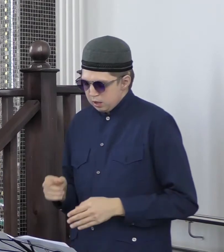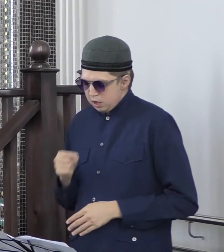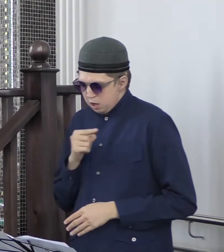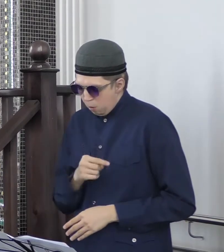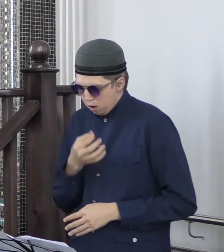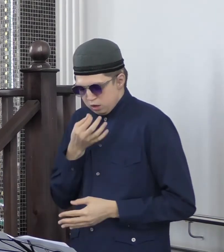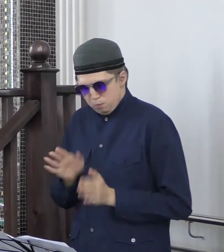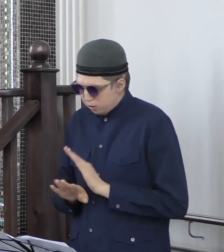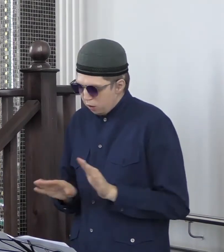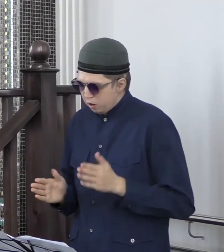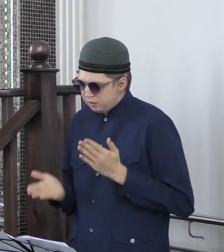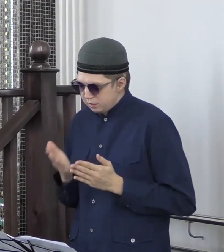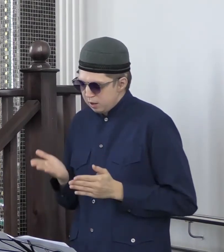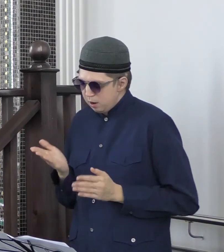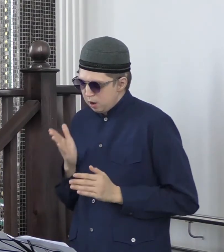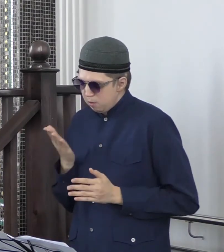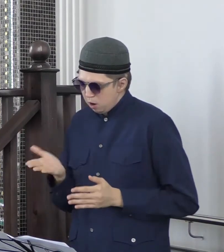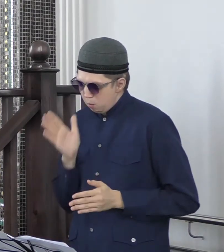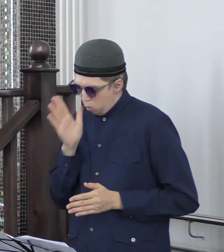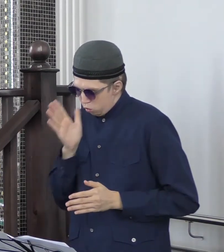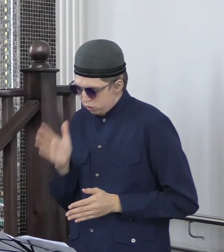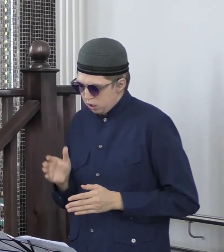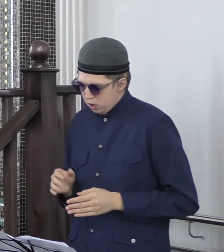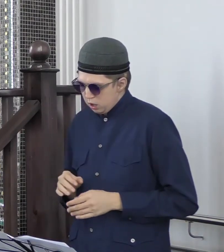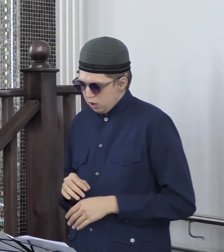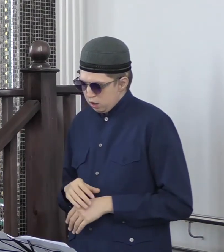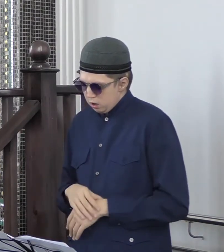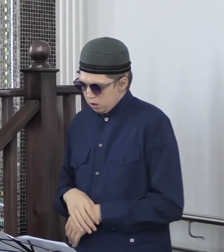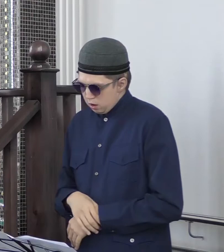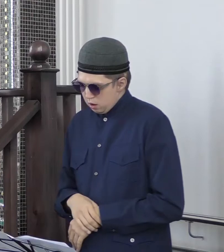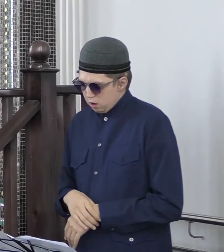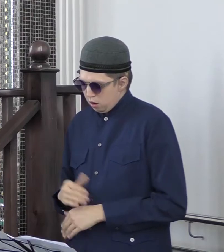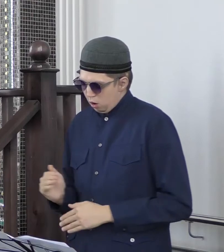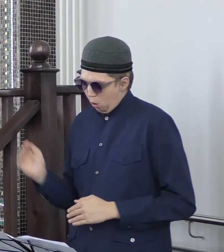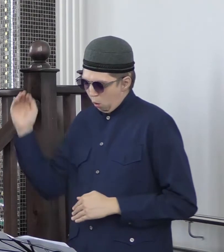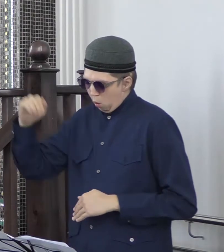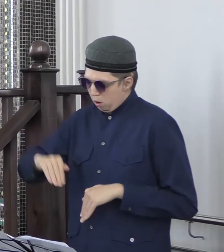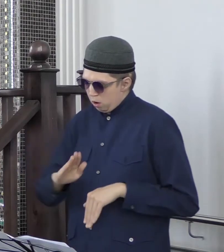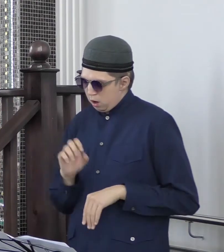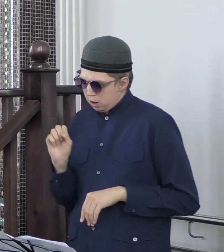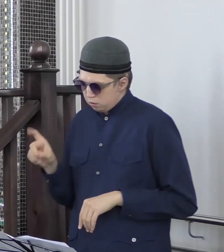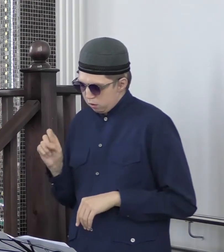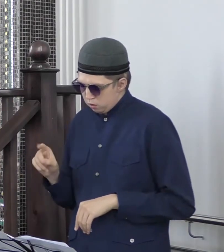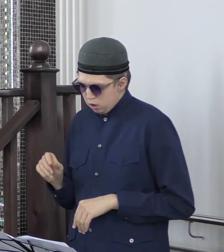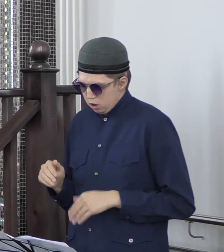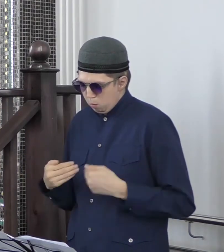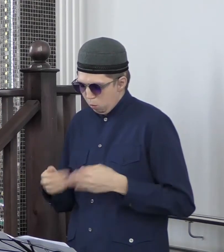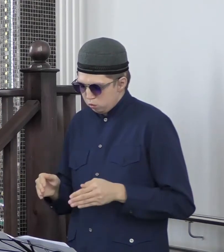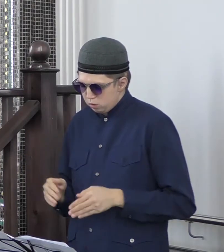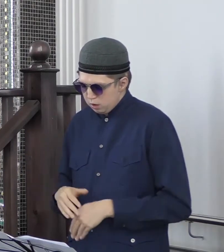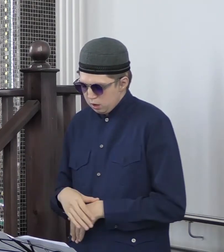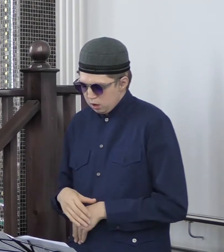бұл бұдар шығаушы күшілерге. Елдар қазірет байызды, бұл ерден үшілері, Илхан, ұлдуғанлары,